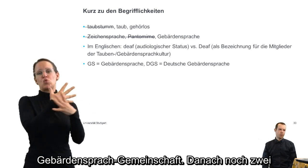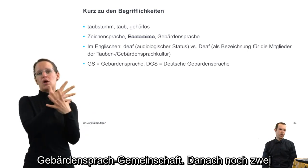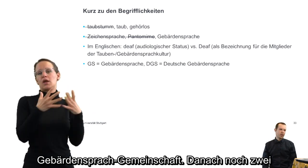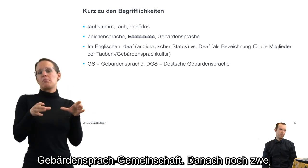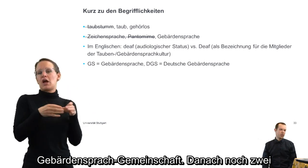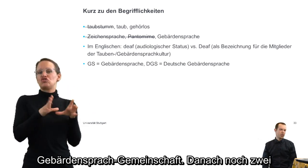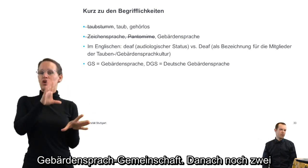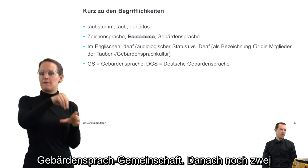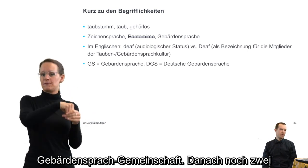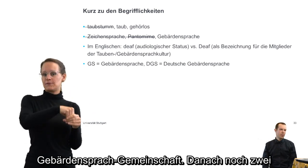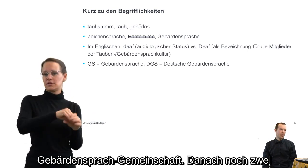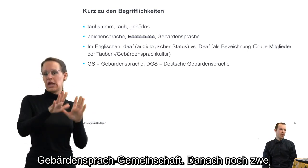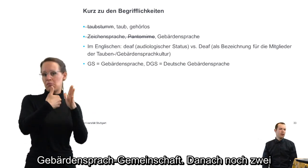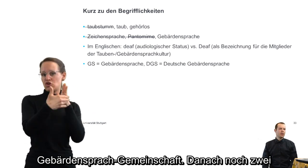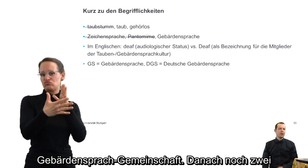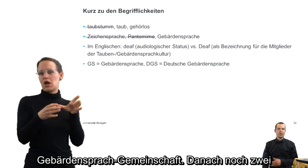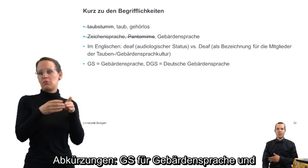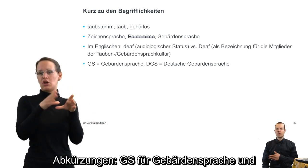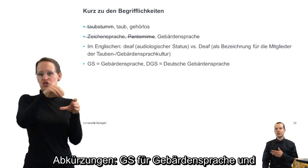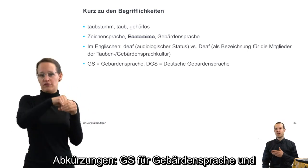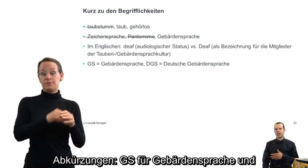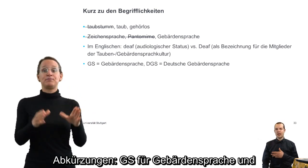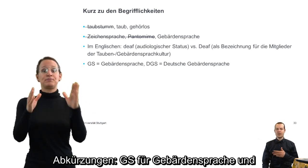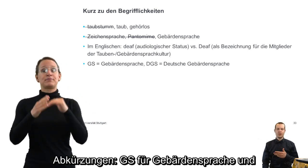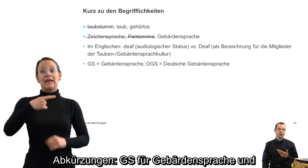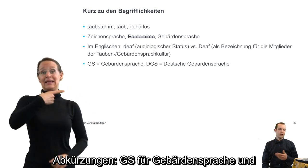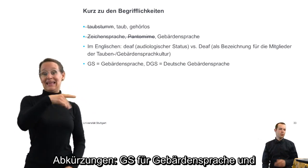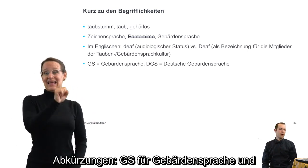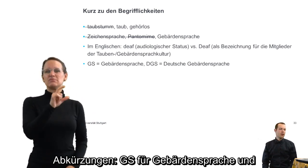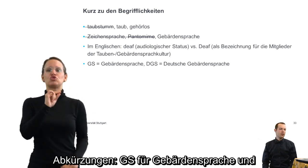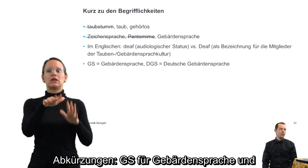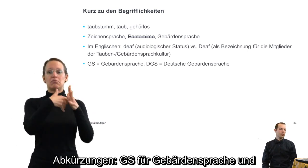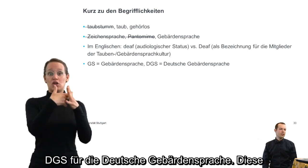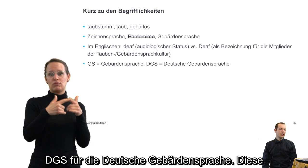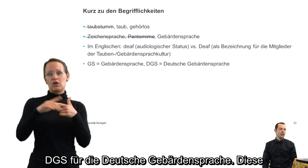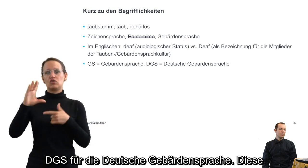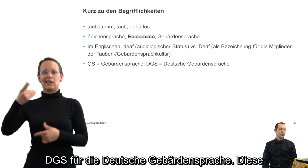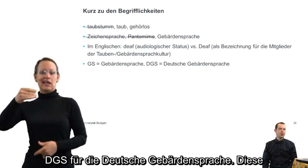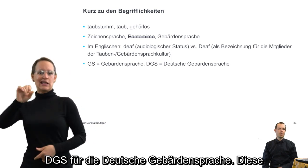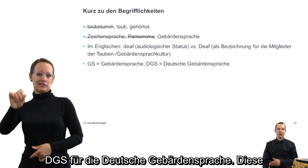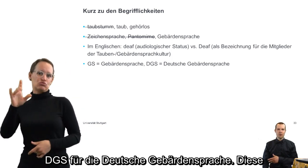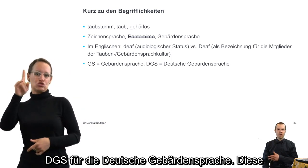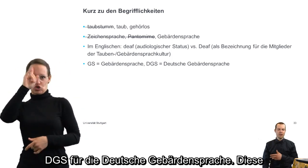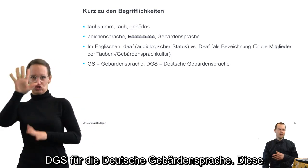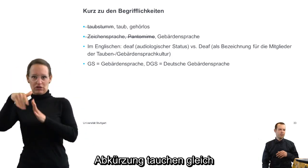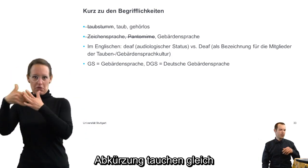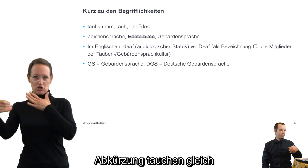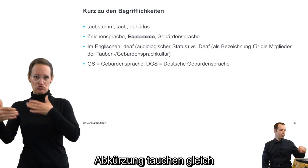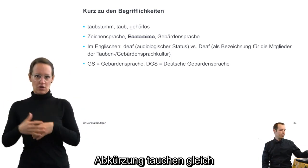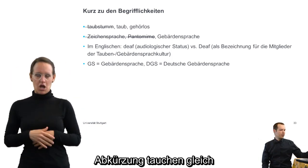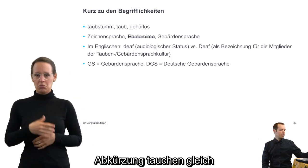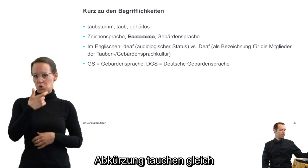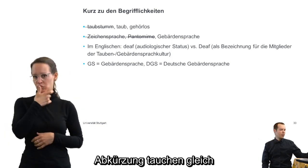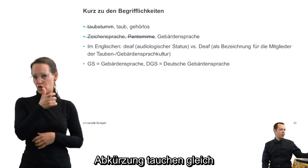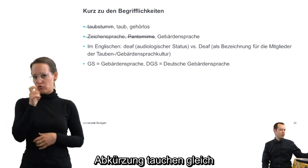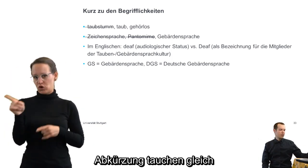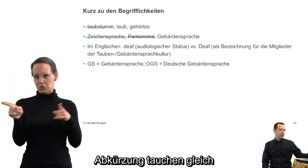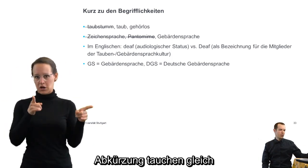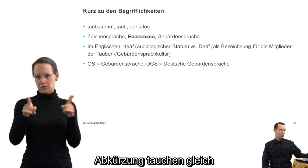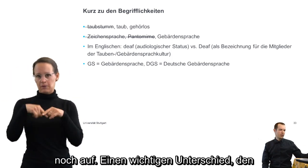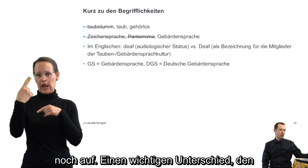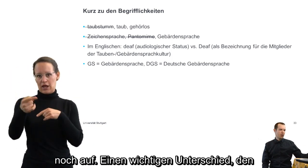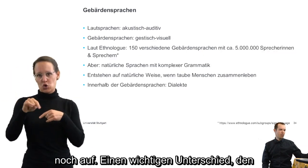Gebärdensprachgemeinschaft. Dann noch zwei Abkürzungen, GS für Gebärdensprache und DGS für deutsche Gebärdensprache, diese Begriffe. Diese